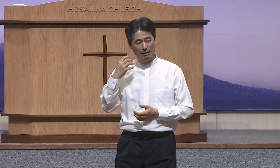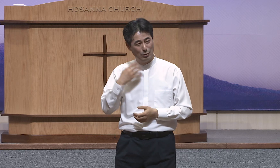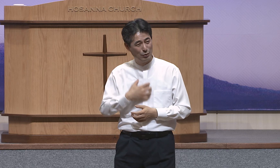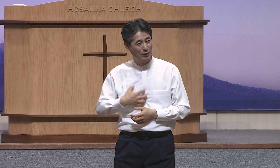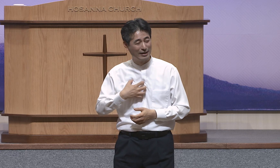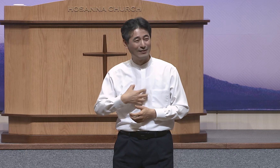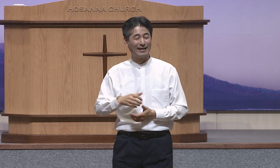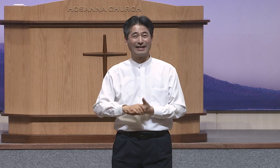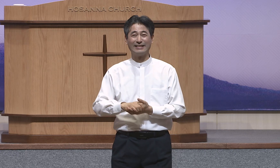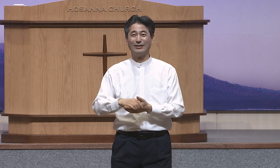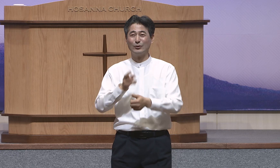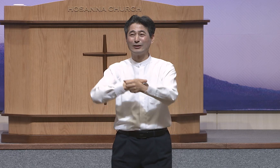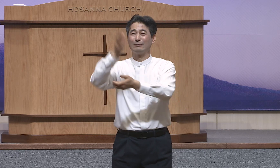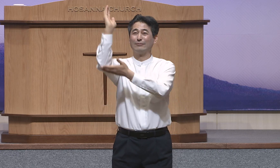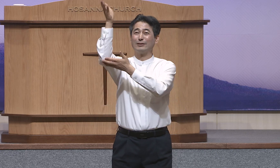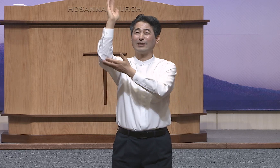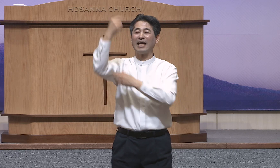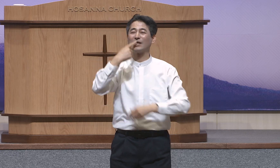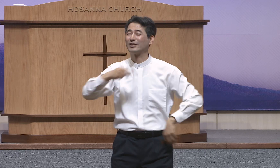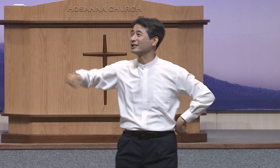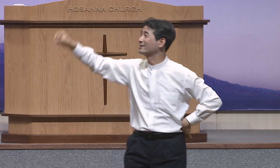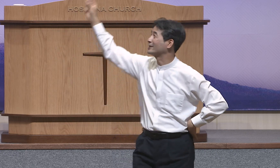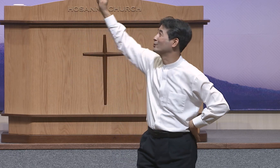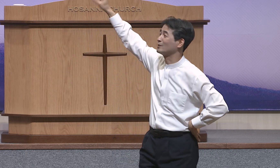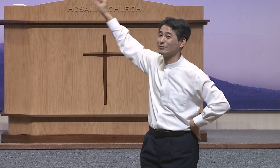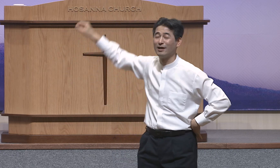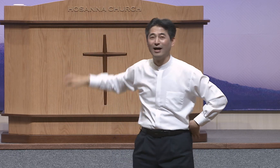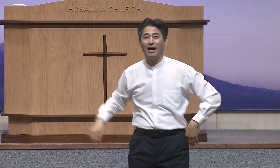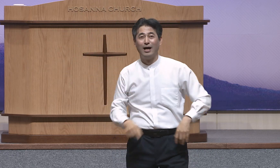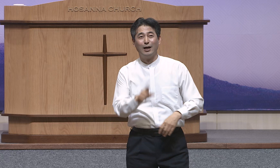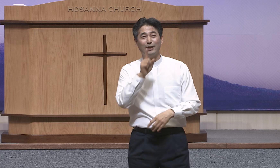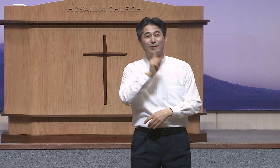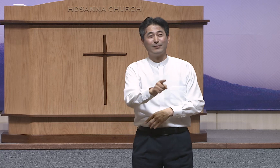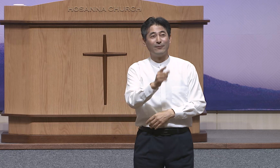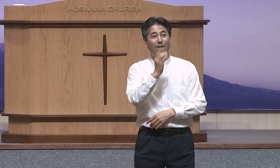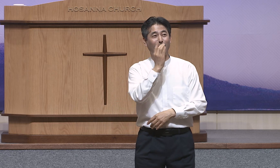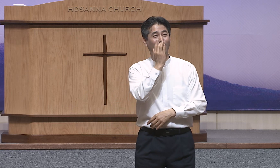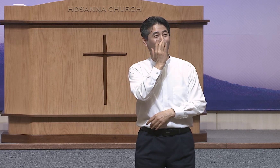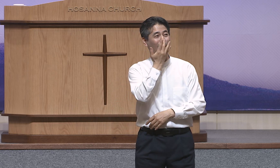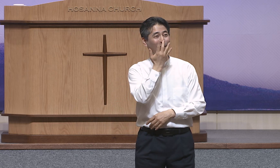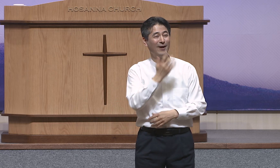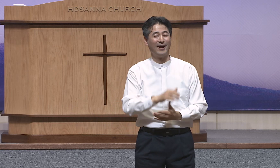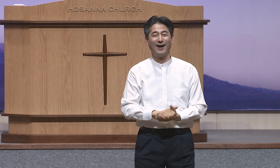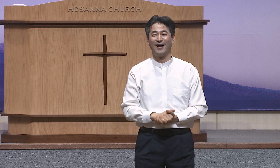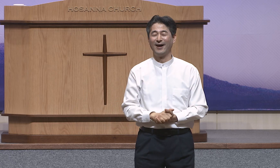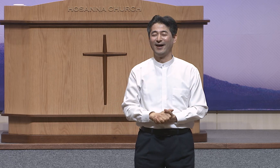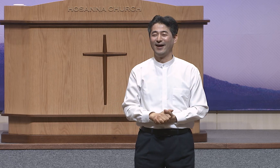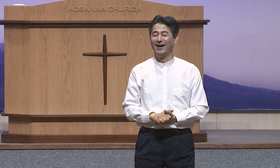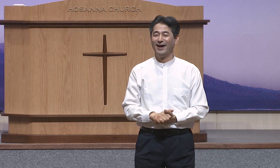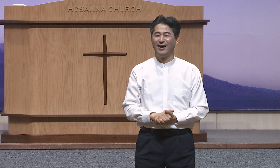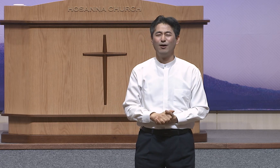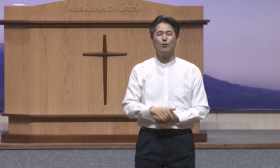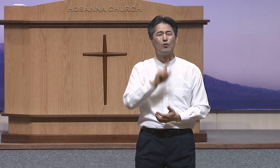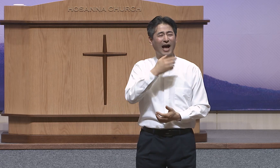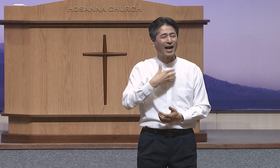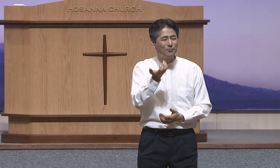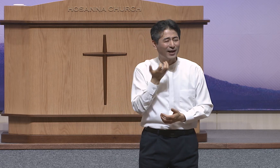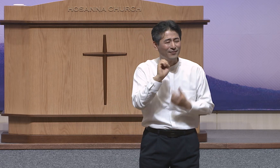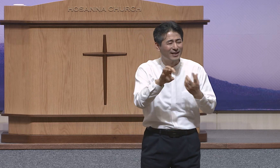될지 정말 괴로웠습니다. 선생님, 교수님이 뭐라고 하시는데 도대체 그 말이 뭔 말인지 알아들을 수가 없었고요.